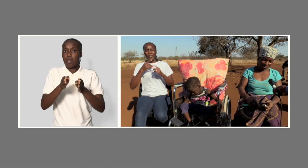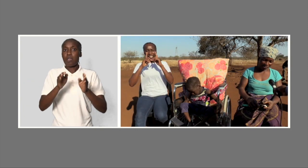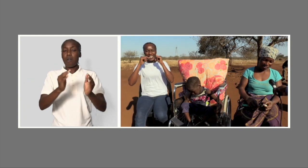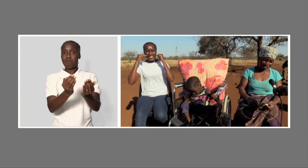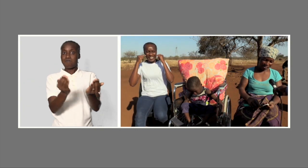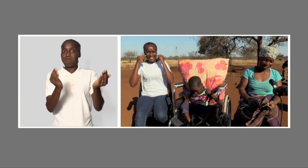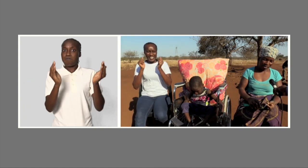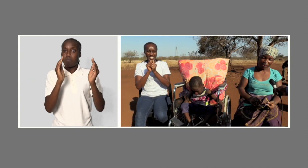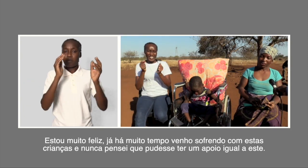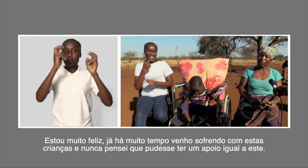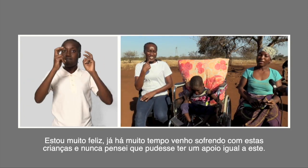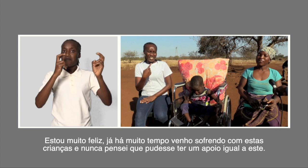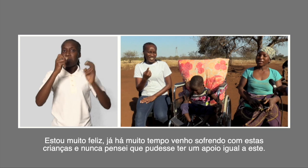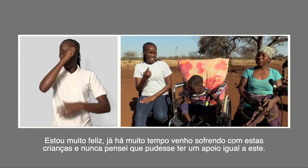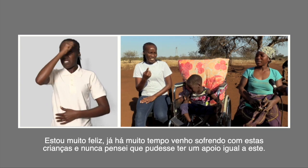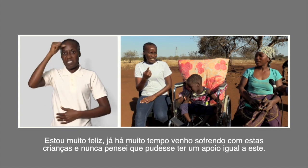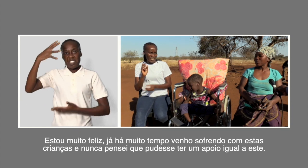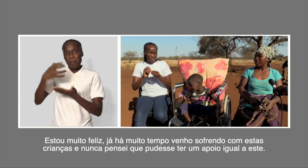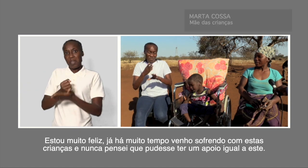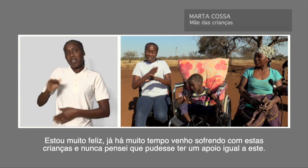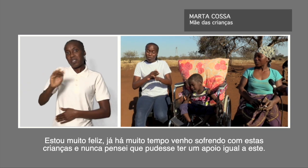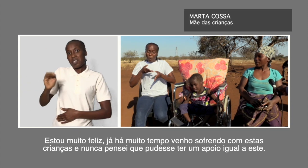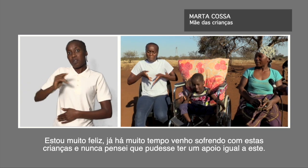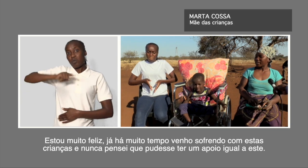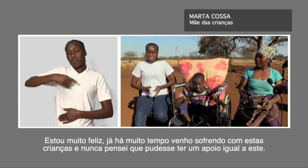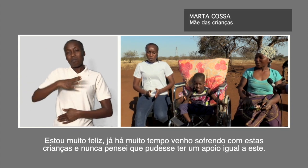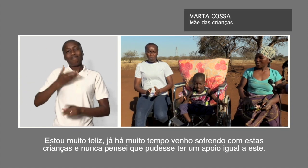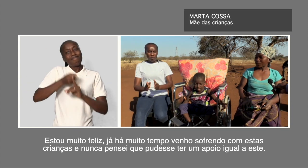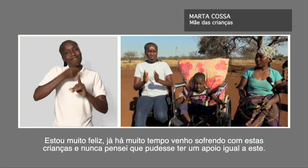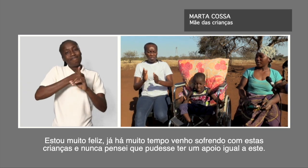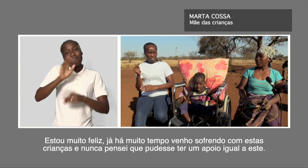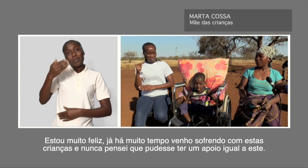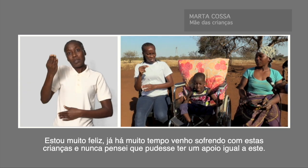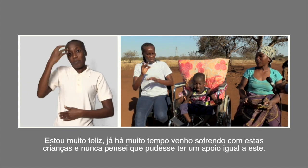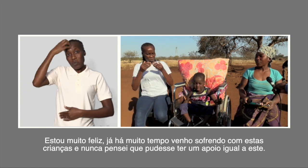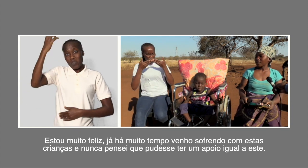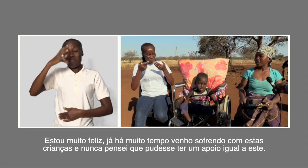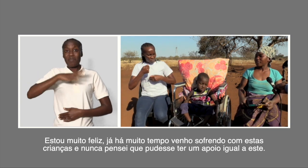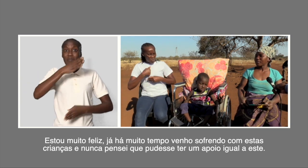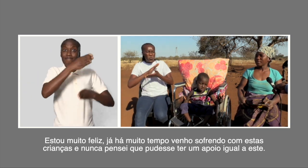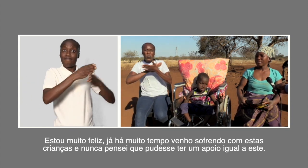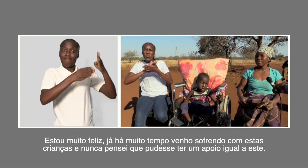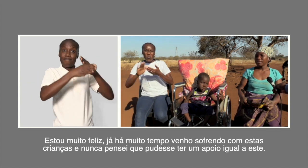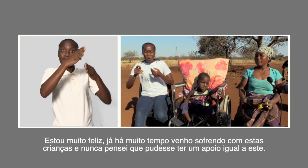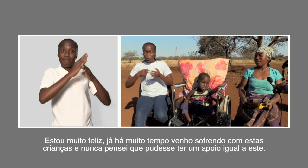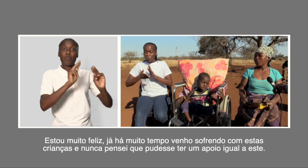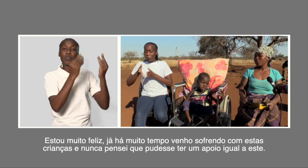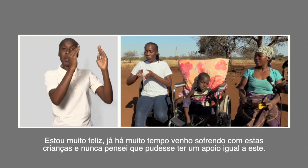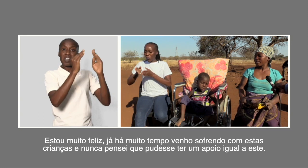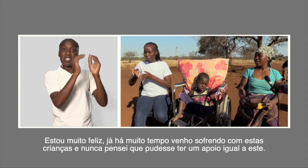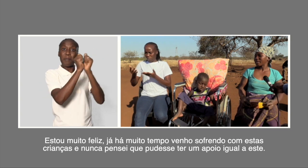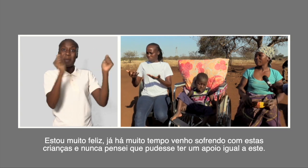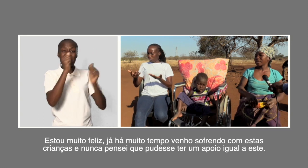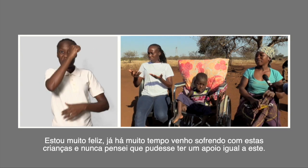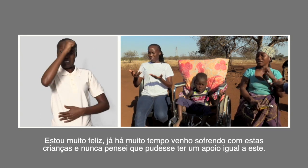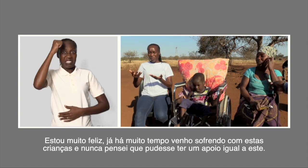Covid-19. Estou muito feliz. Já há muito tempo venho sofrendo com estas crianças e nunca pensei que pudesse